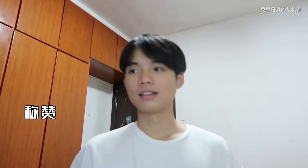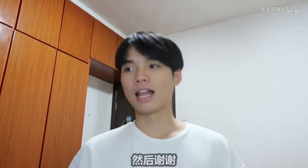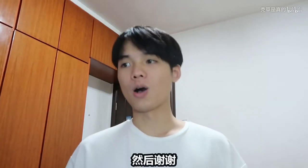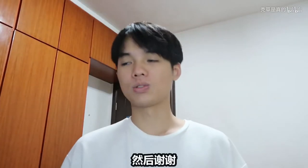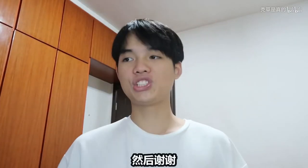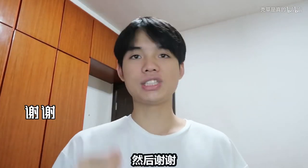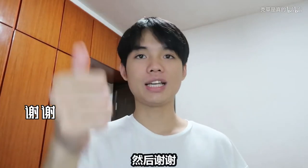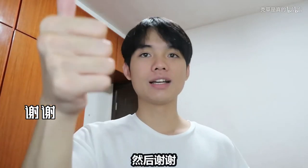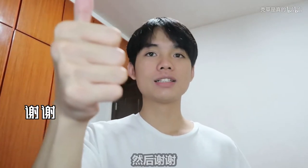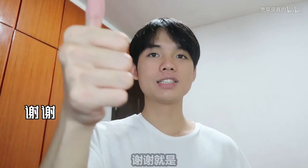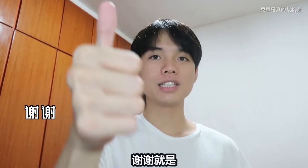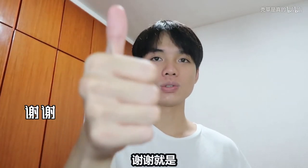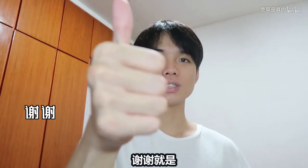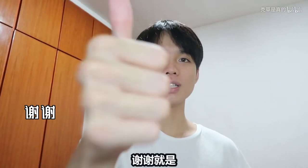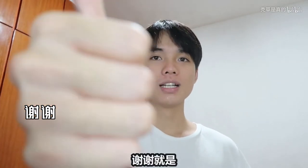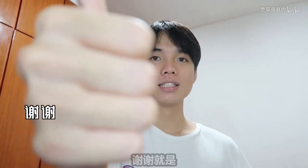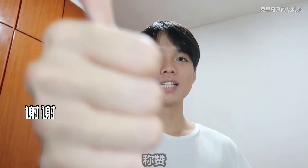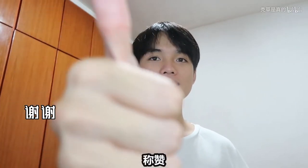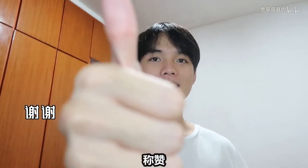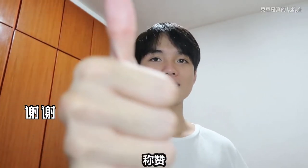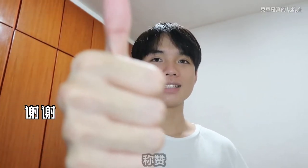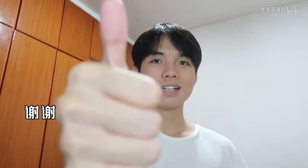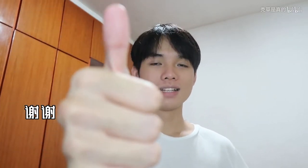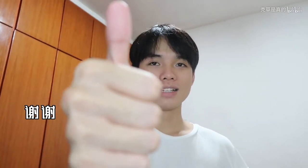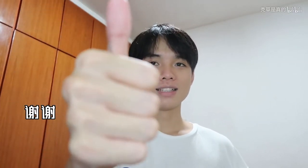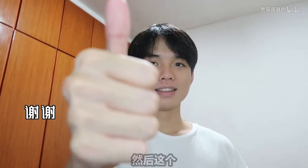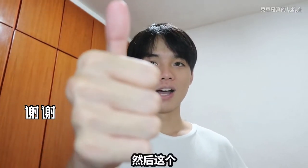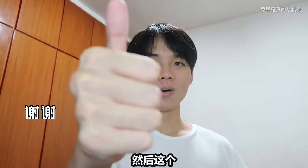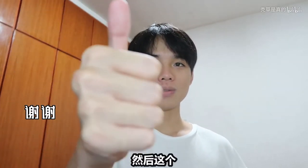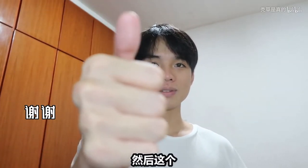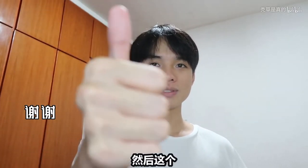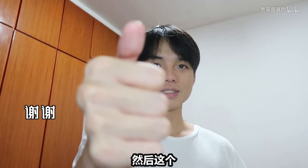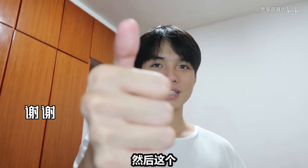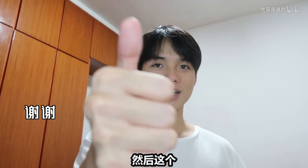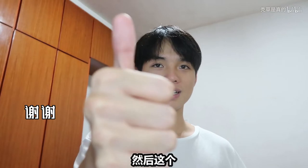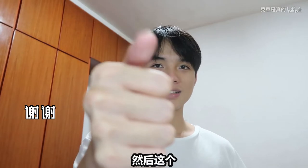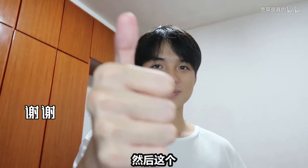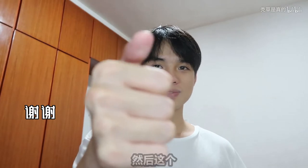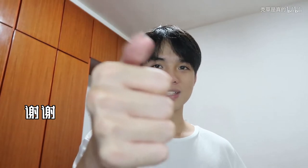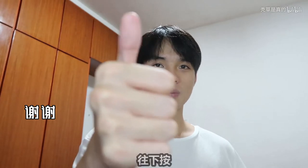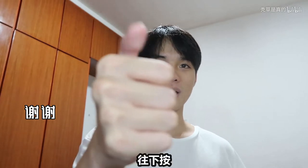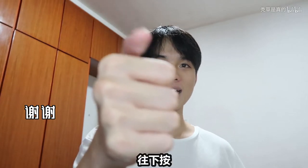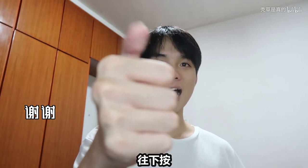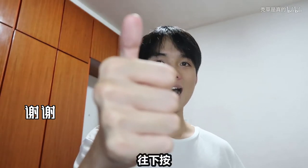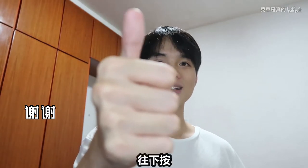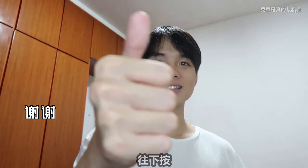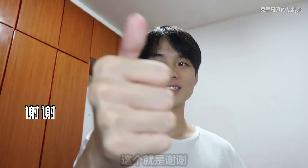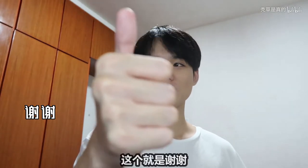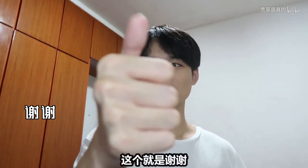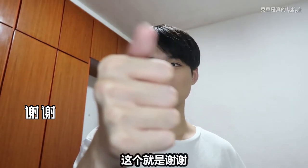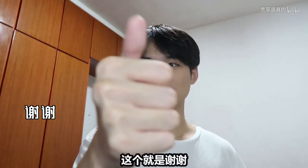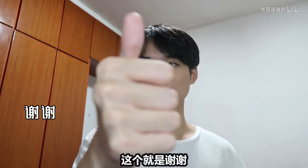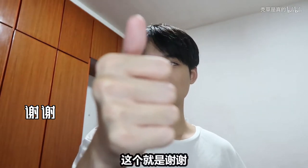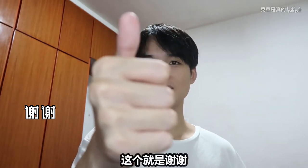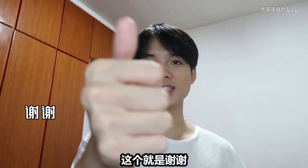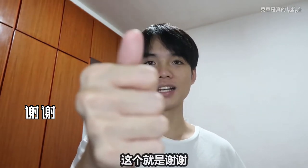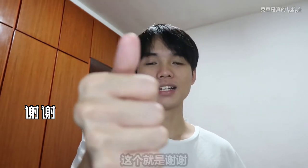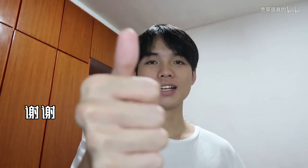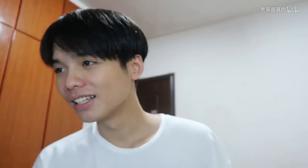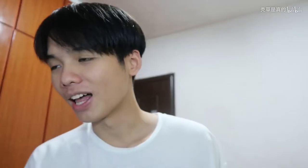然后谢谢，谢谢就是称赞，然后你这个往下按，这个就是谢谢，然